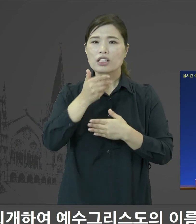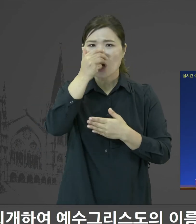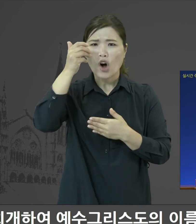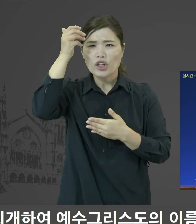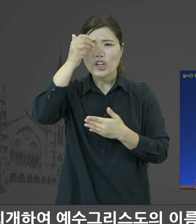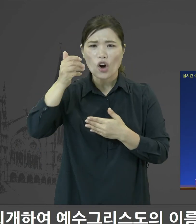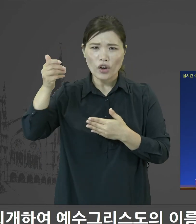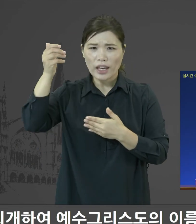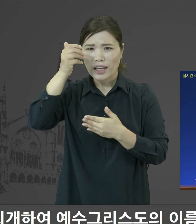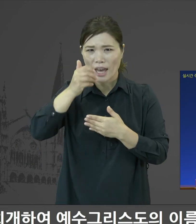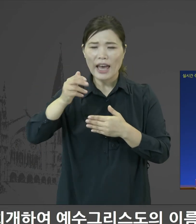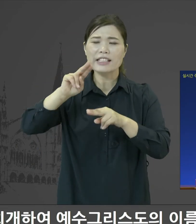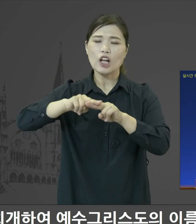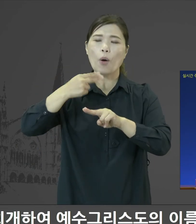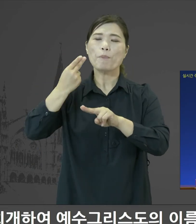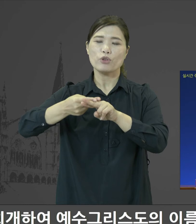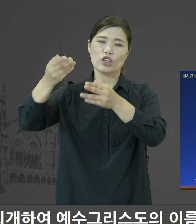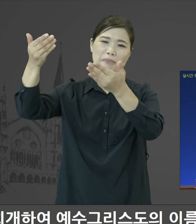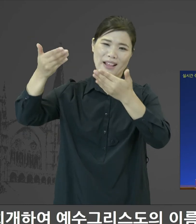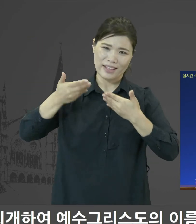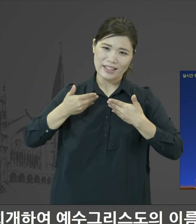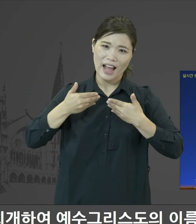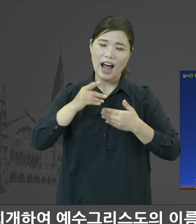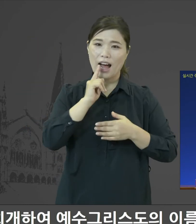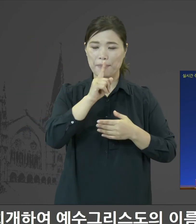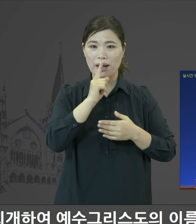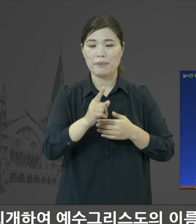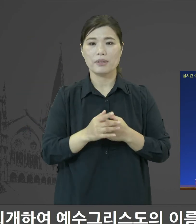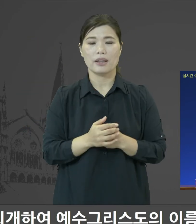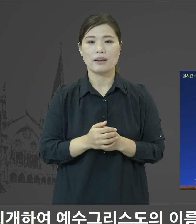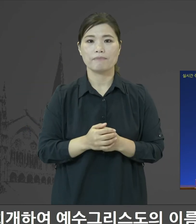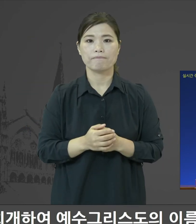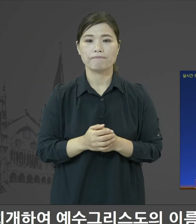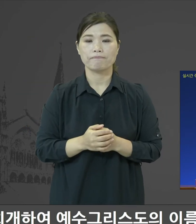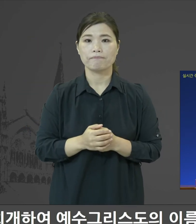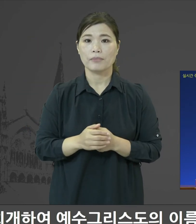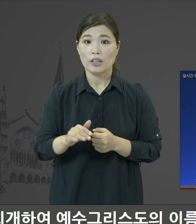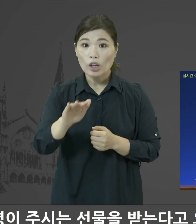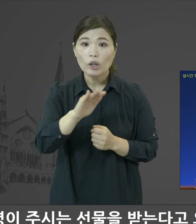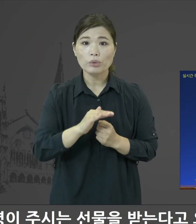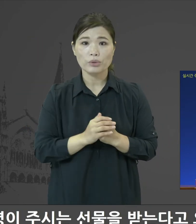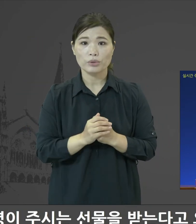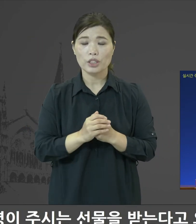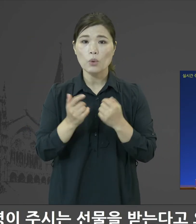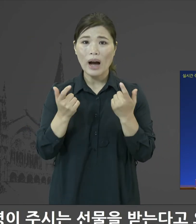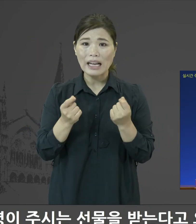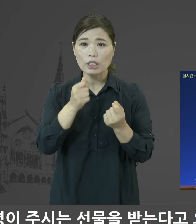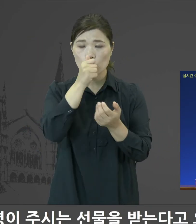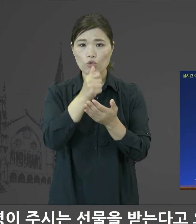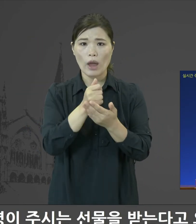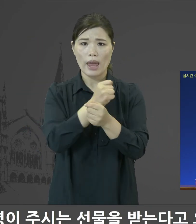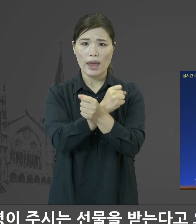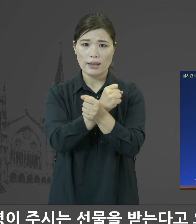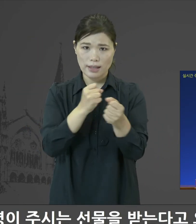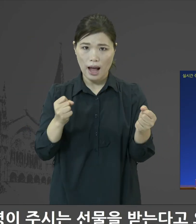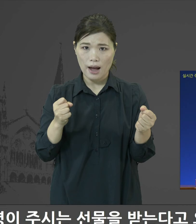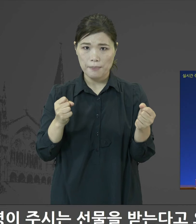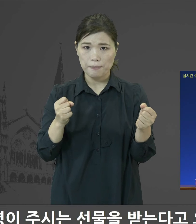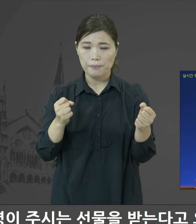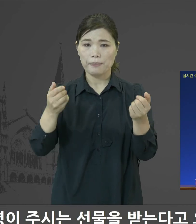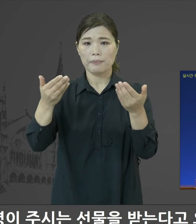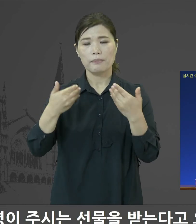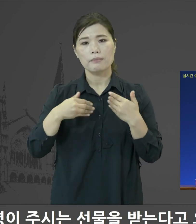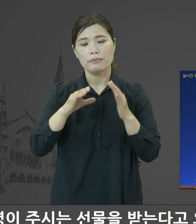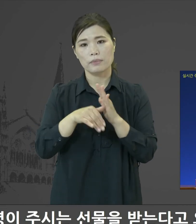수 있는 것이죠. 여러분, 이러한 죄 사함을 받았을 때, 우리의